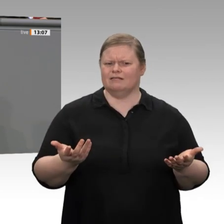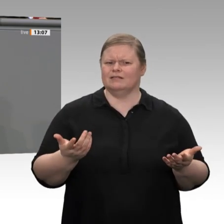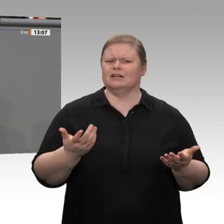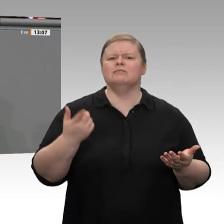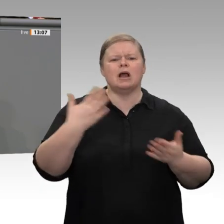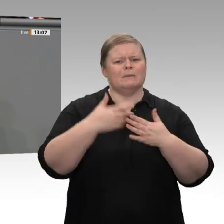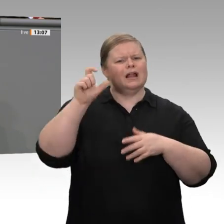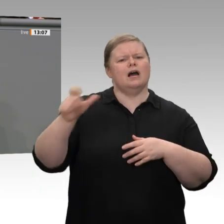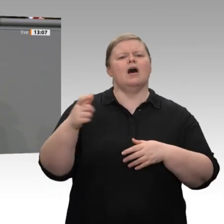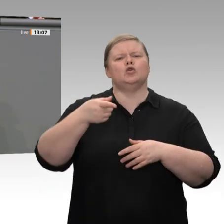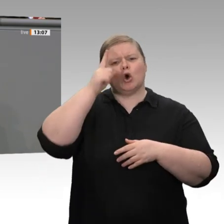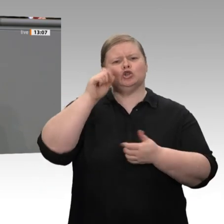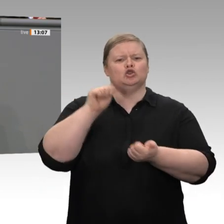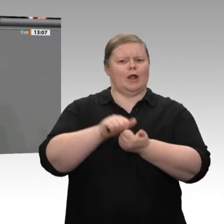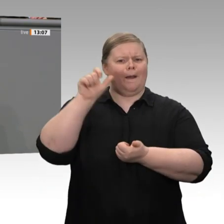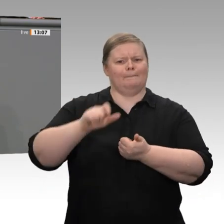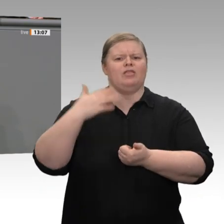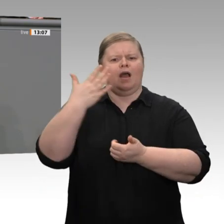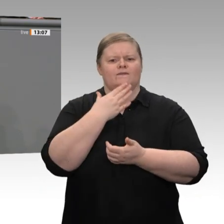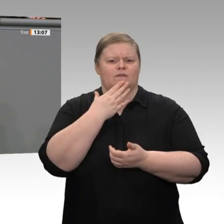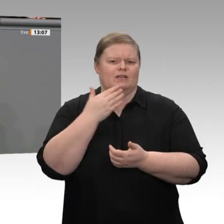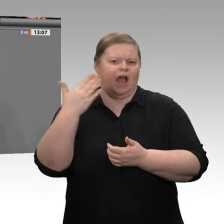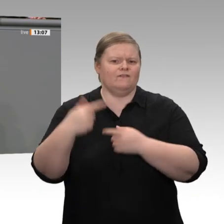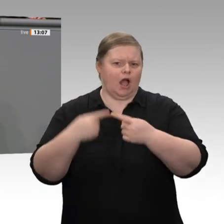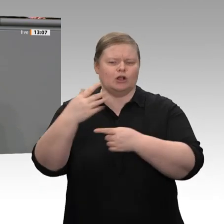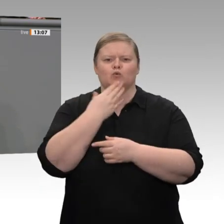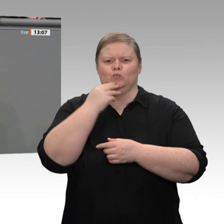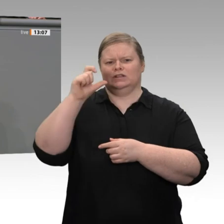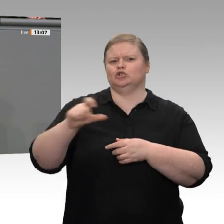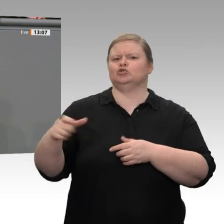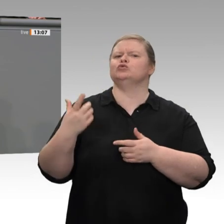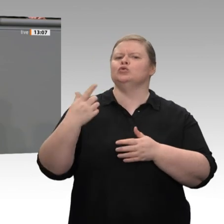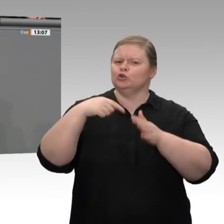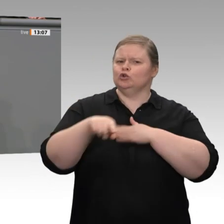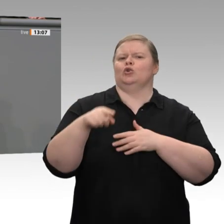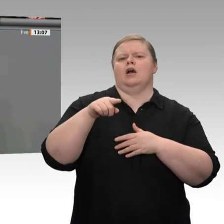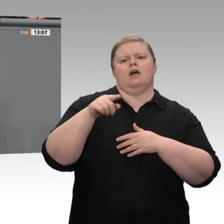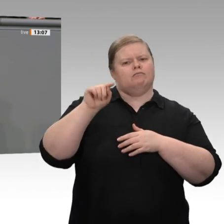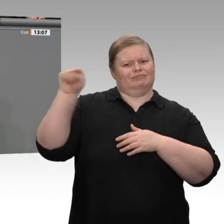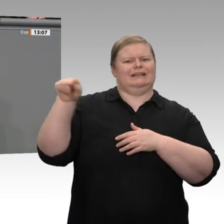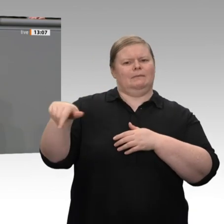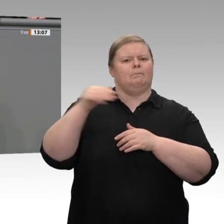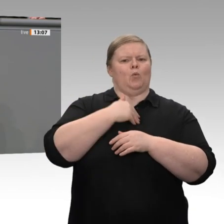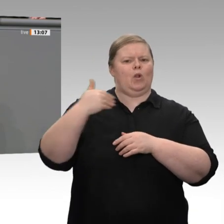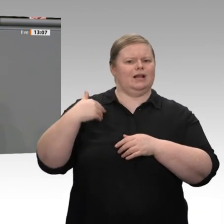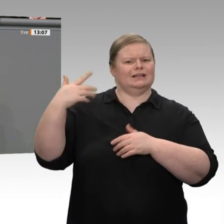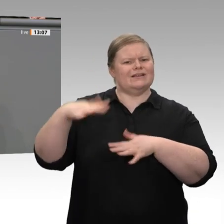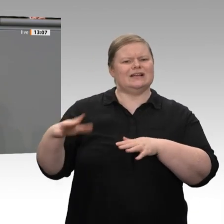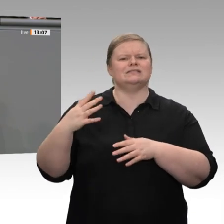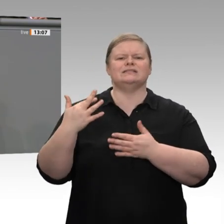können heute zu Recht ihre Einbürgerung beantragen, obwohl sie nie im Deutschen